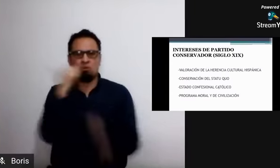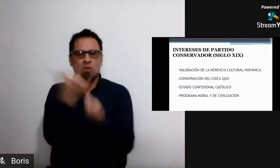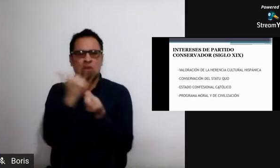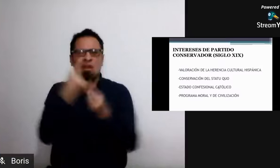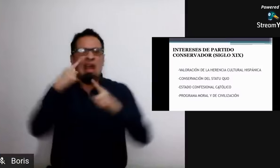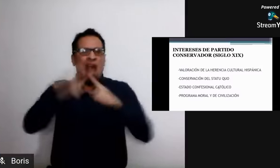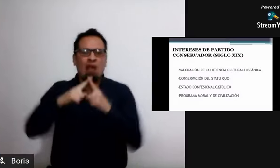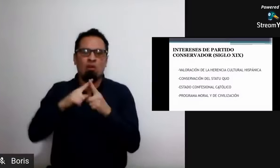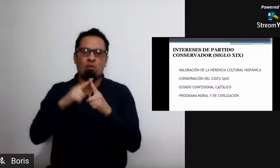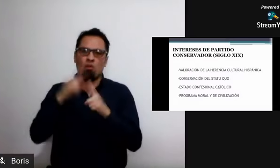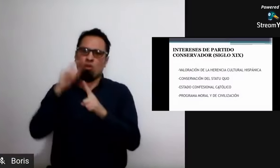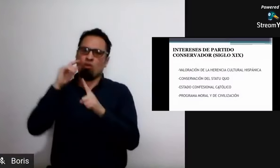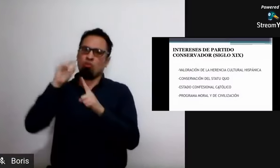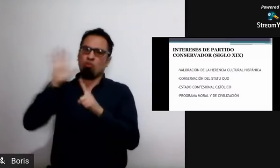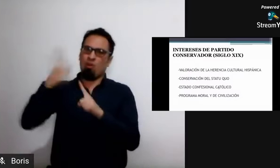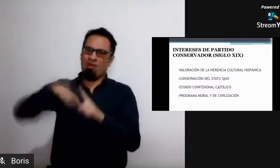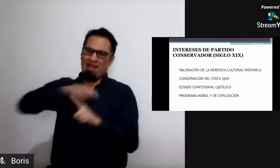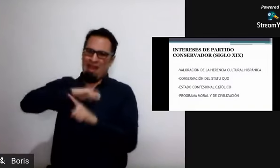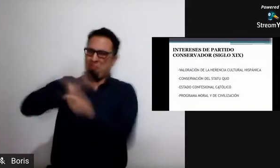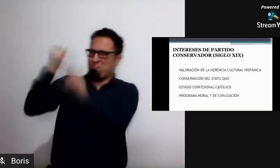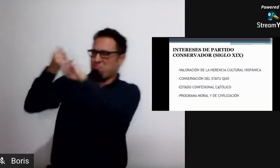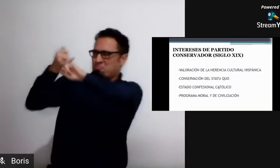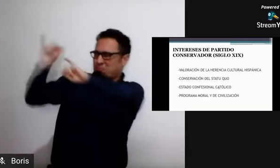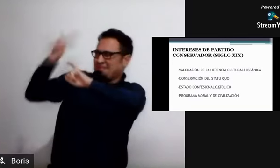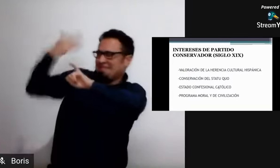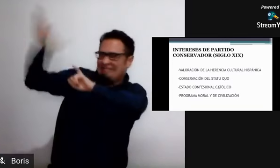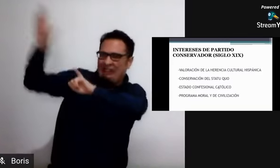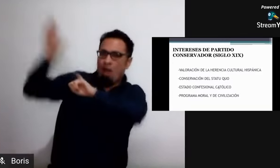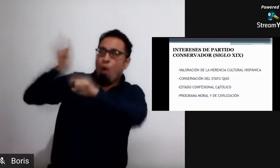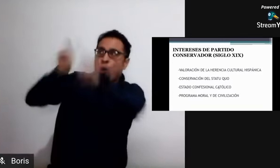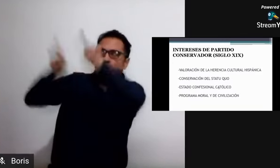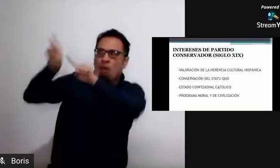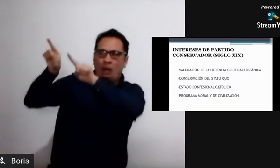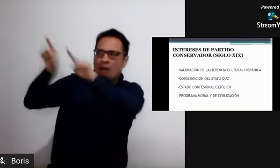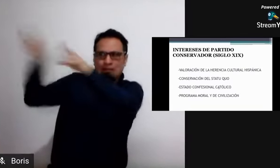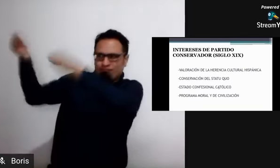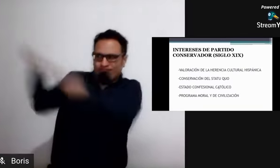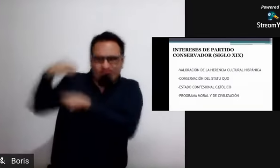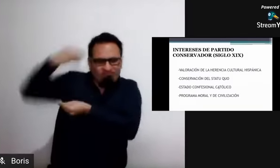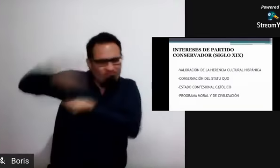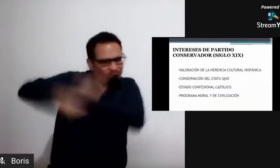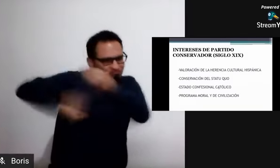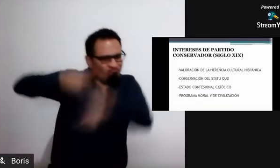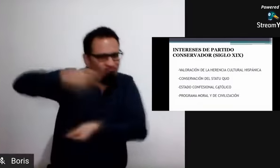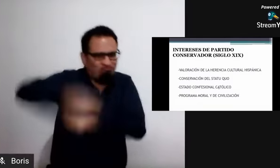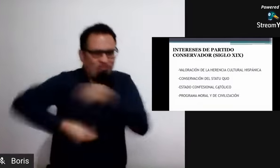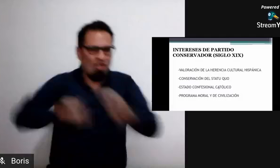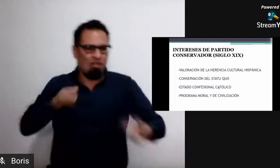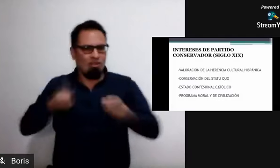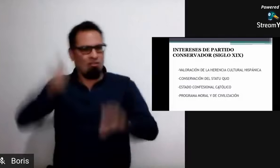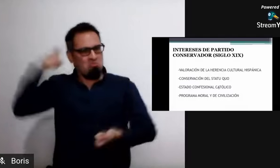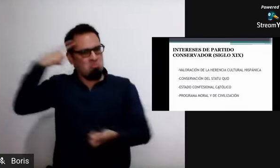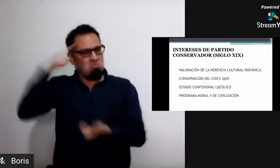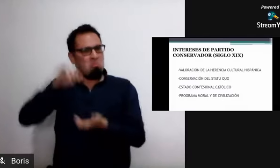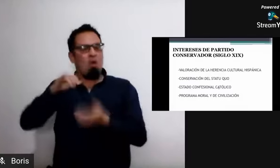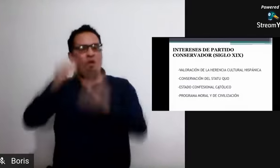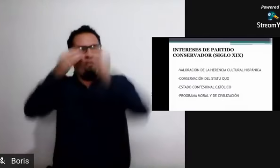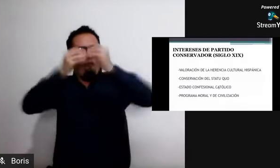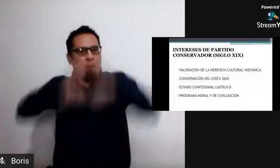con el Estado confesional católico. Y si bien vemos que ya se había